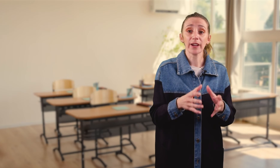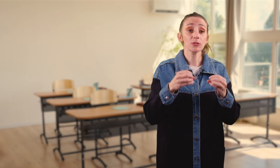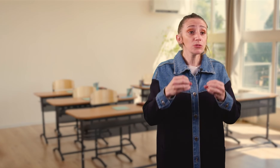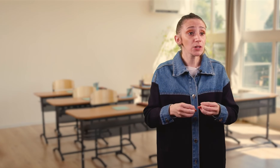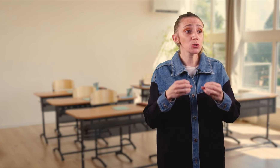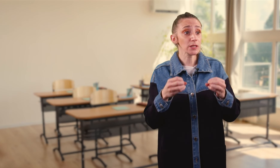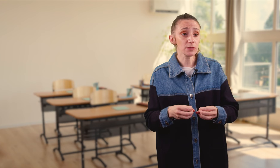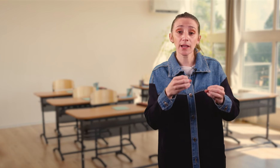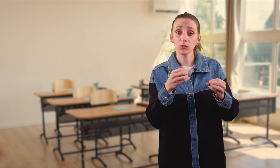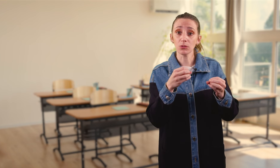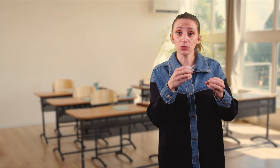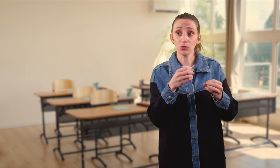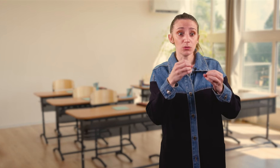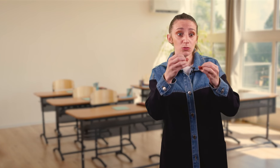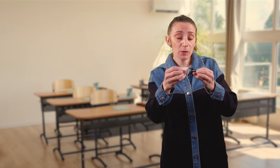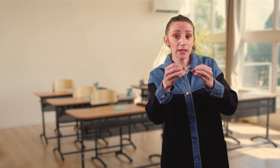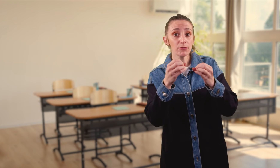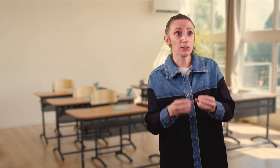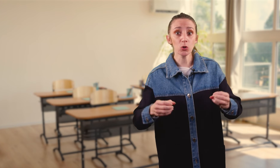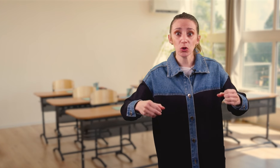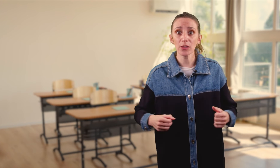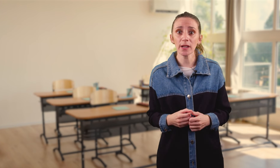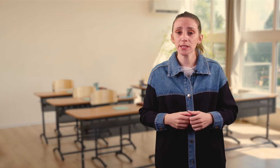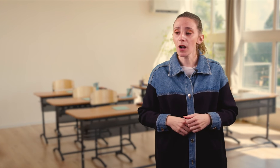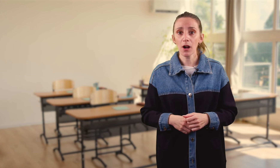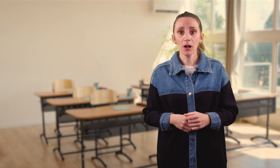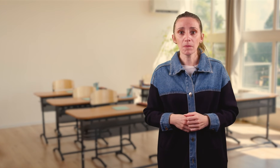phrase, une voiture est en train de doubler une voiture sur la droite. Oh,